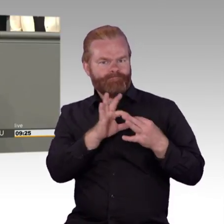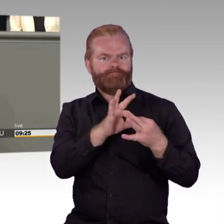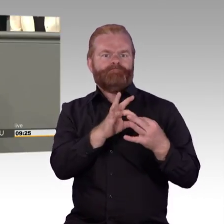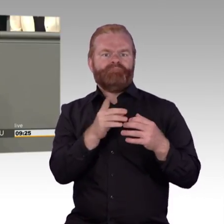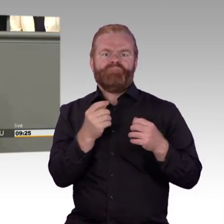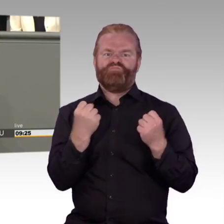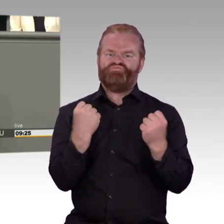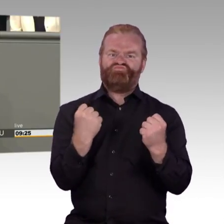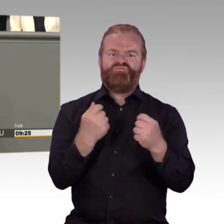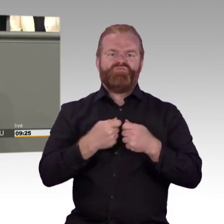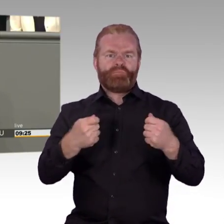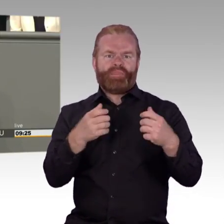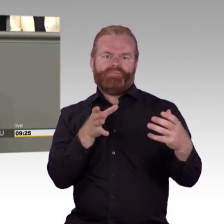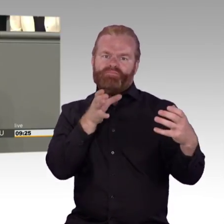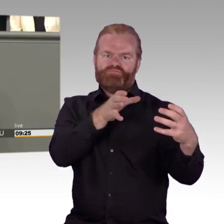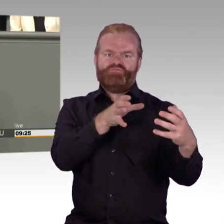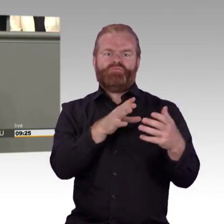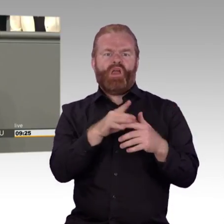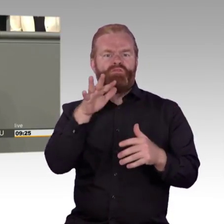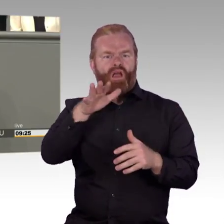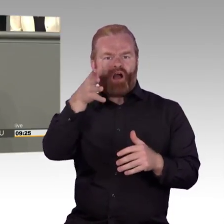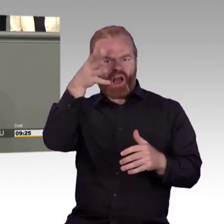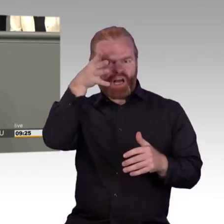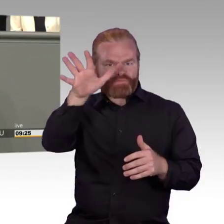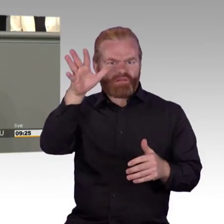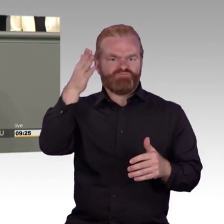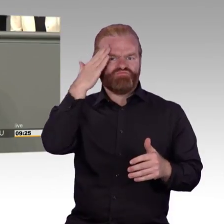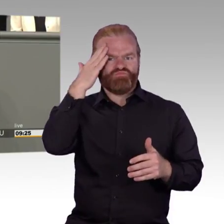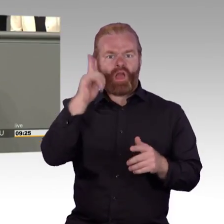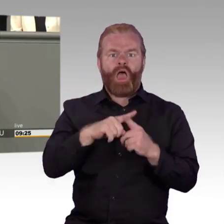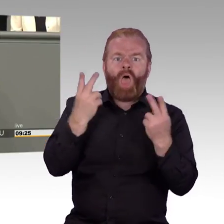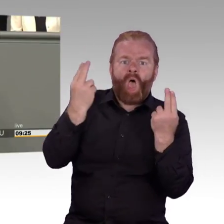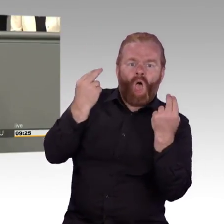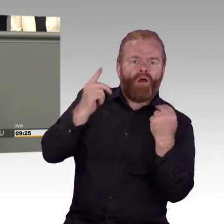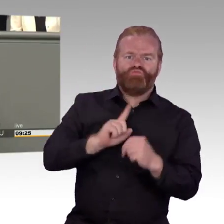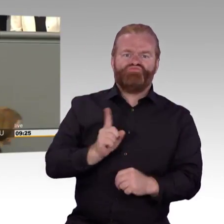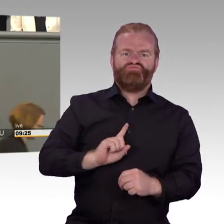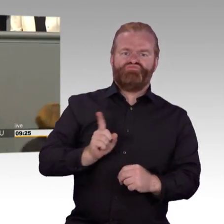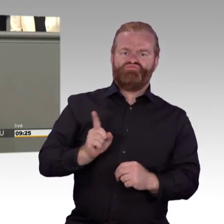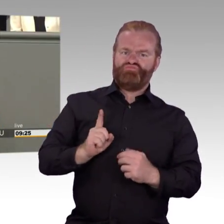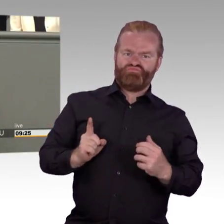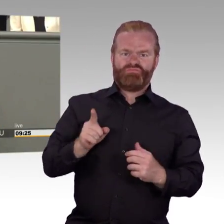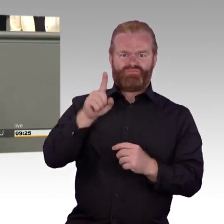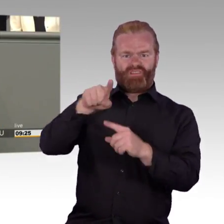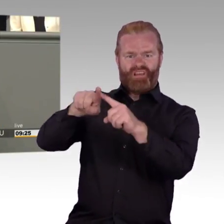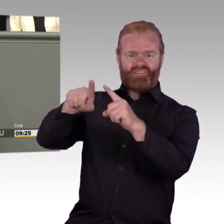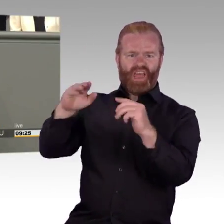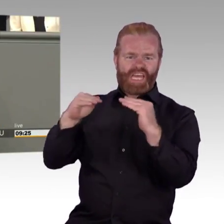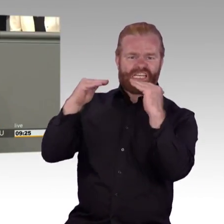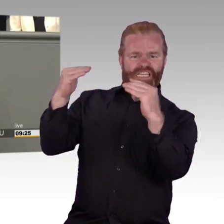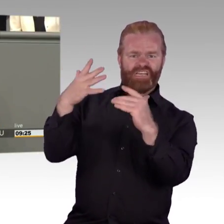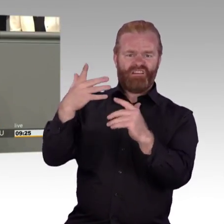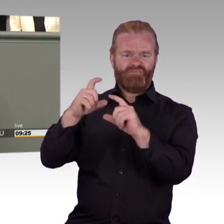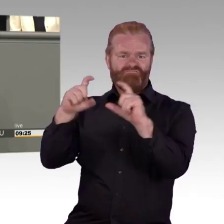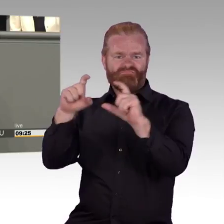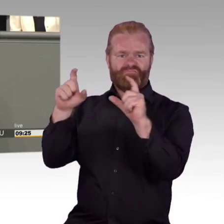wir schauen auch auf die andere Seite. Wir gucken auch, wie sieht das Ganze aus der Warte eines Unternehmens, das eben mit einer solchen Klage